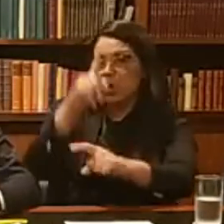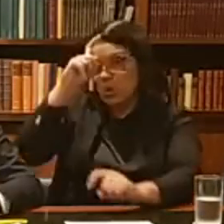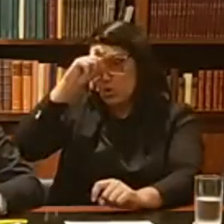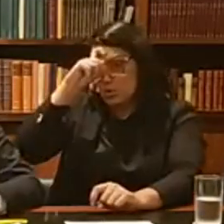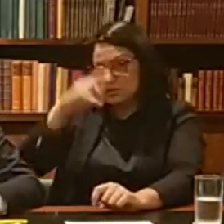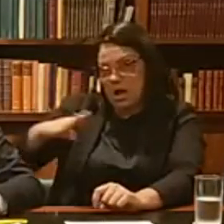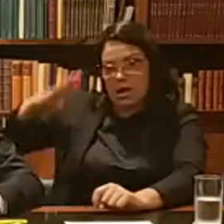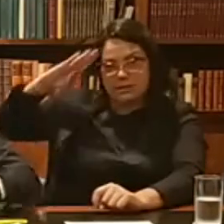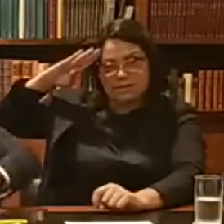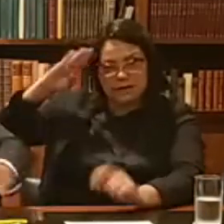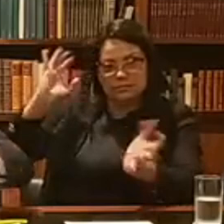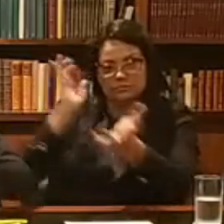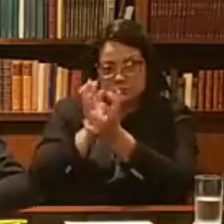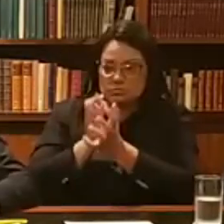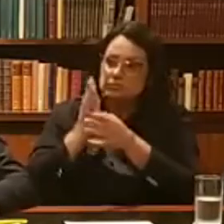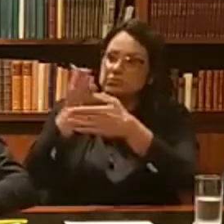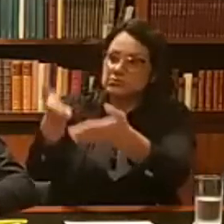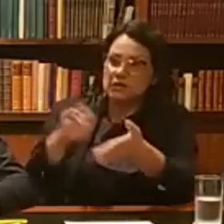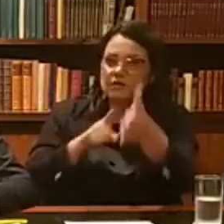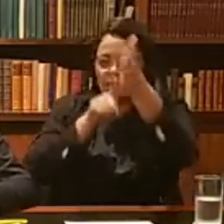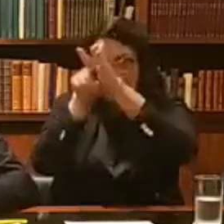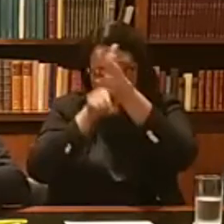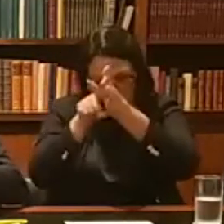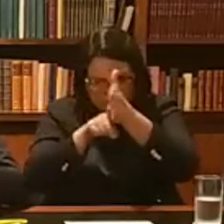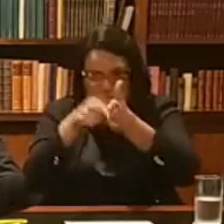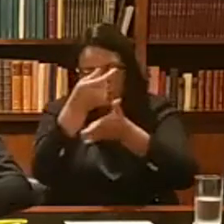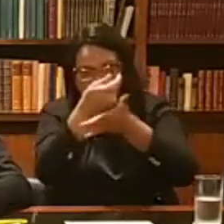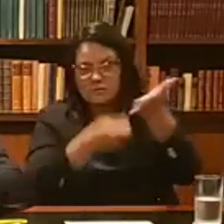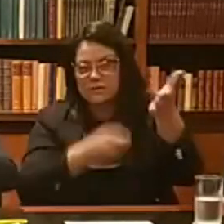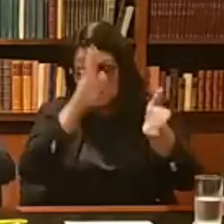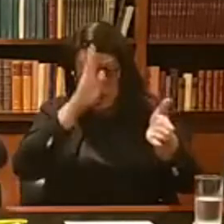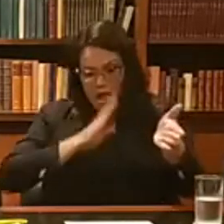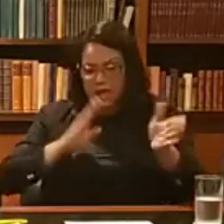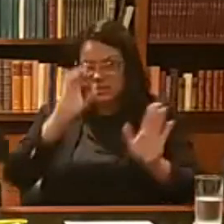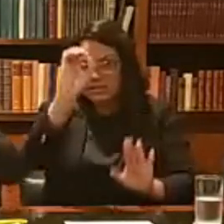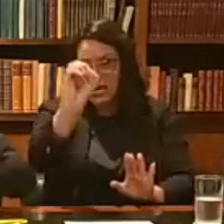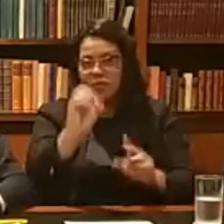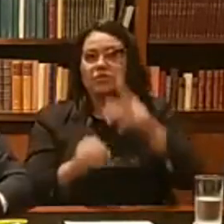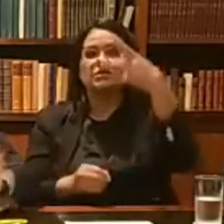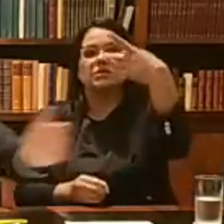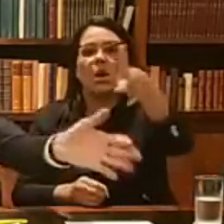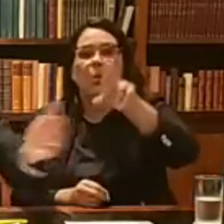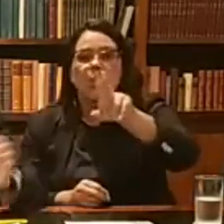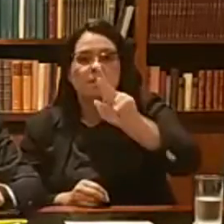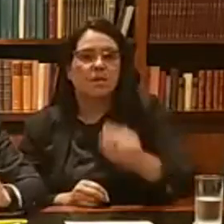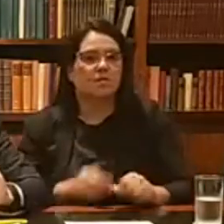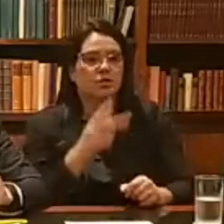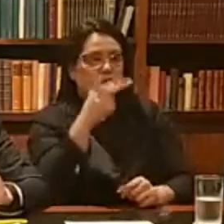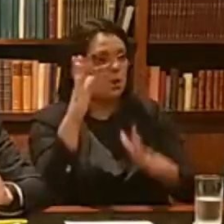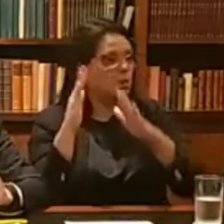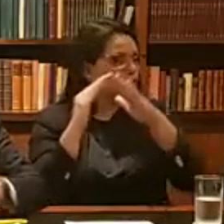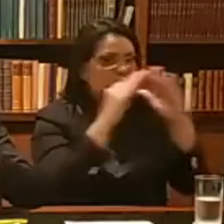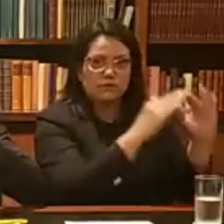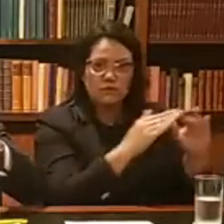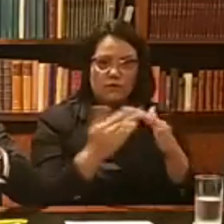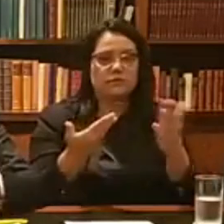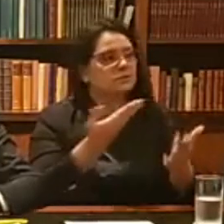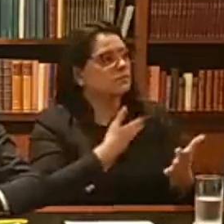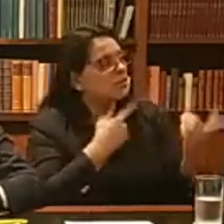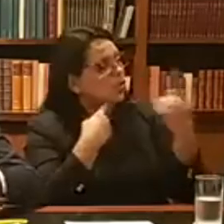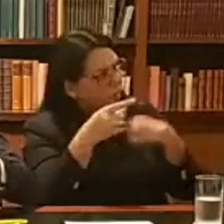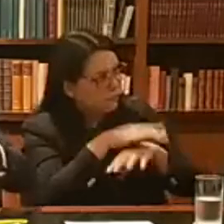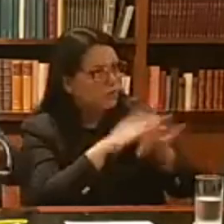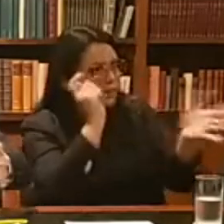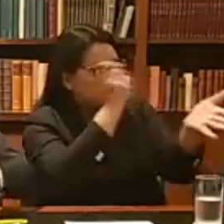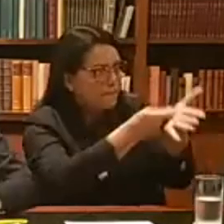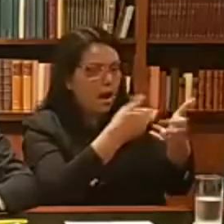e faço lá meu atestado médico, custo zero. Você pega o teu irmão que é médico, teu vizinho, tá? Vai lá, conversa com